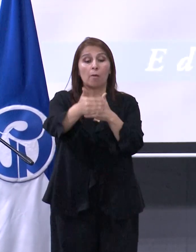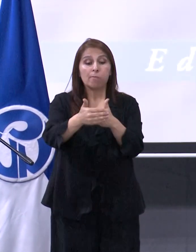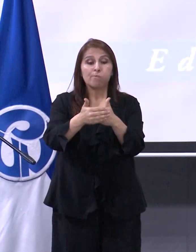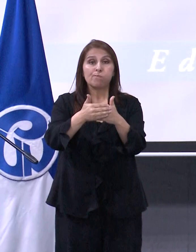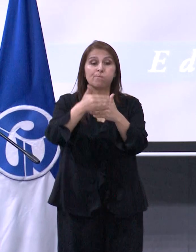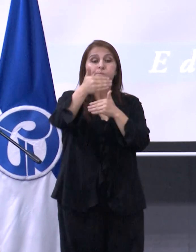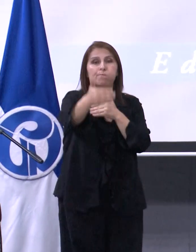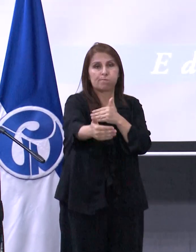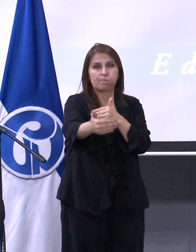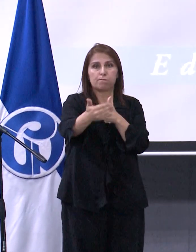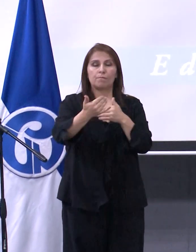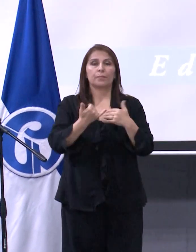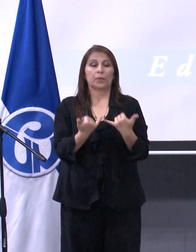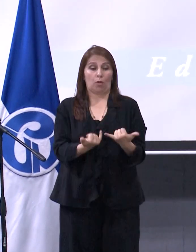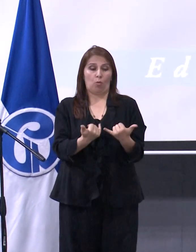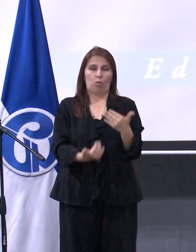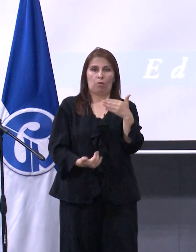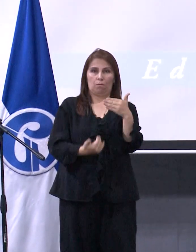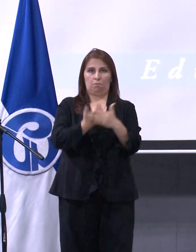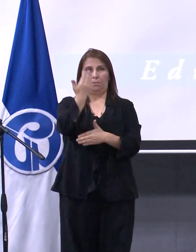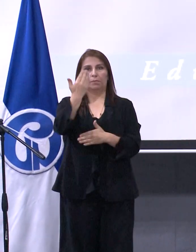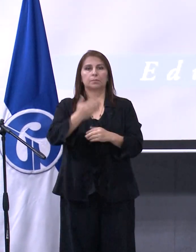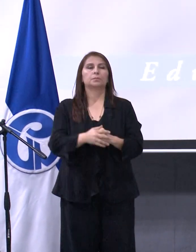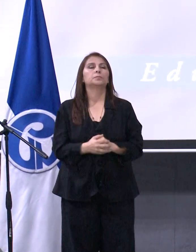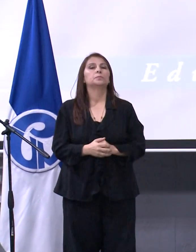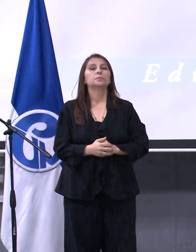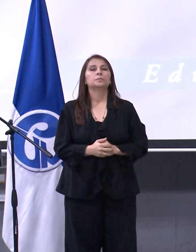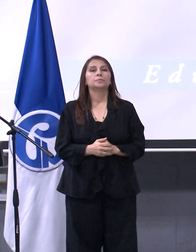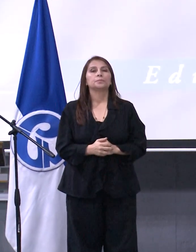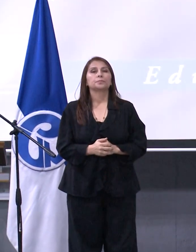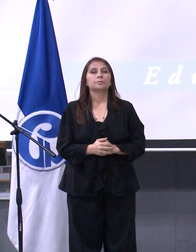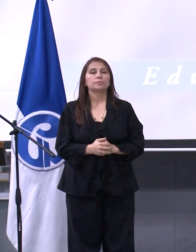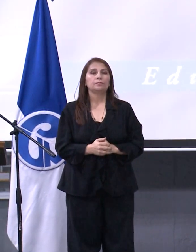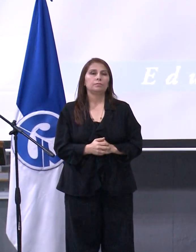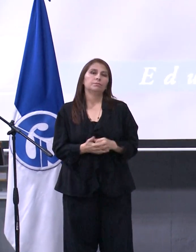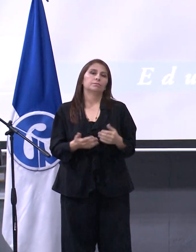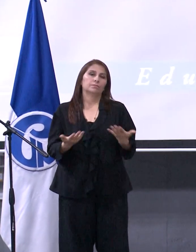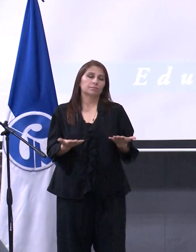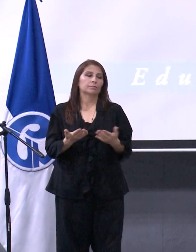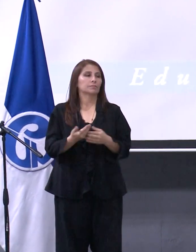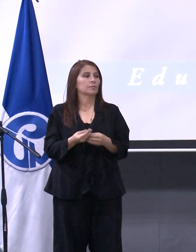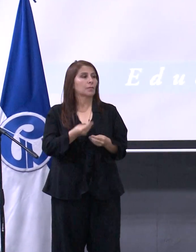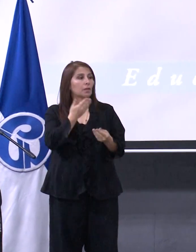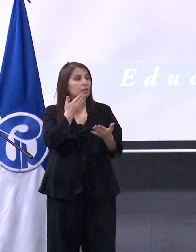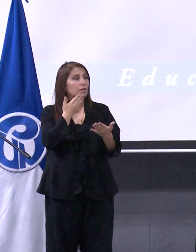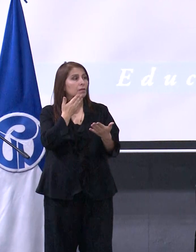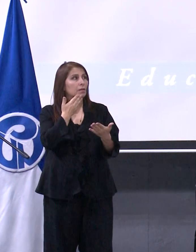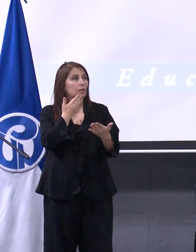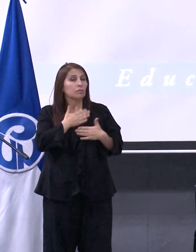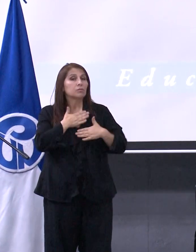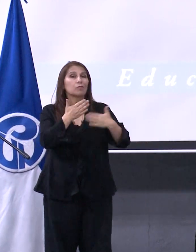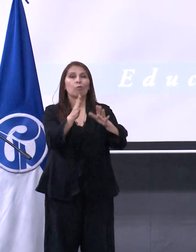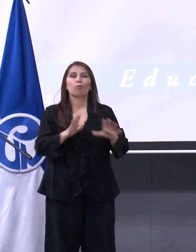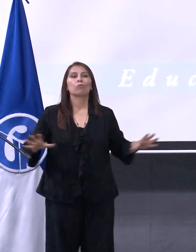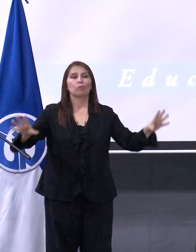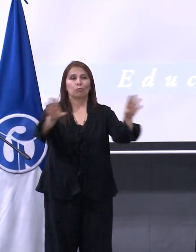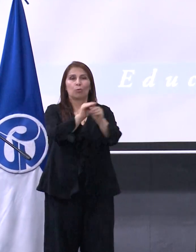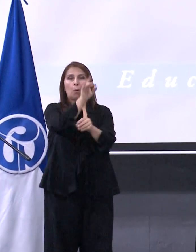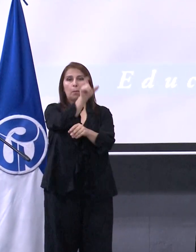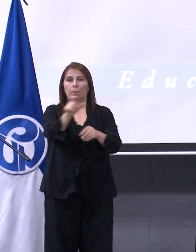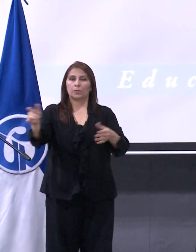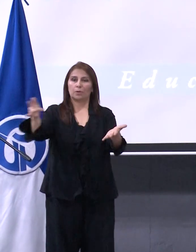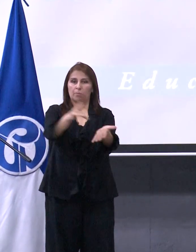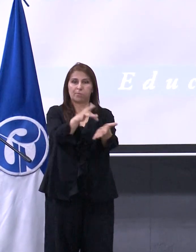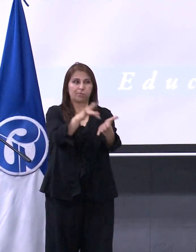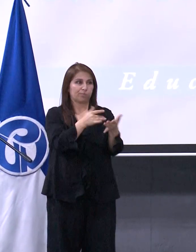inicia el día de hoy por supuesto un saludo a todos los funcionarios que nos acompañan qué